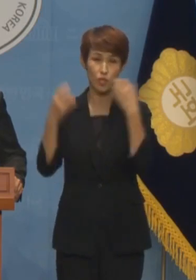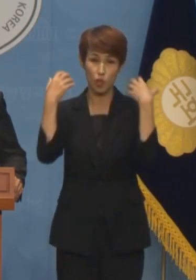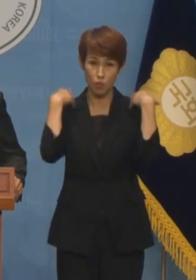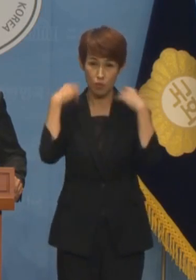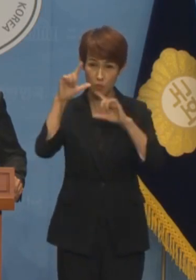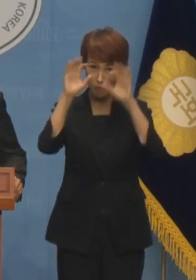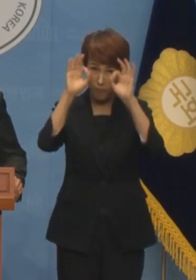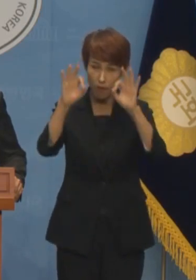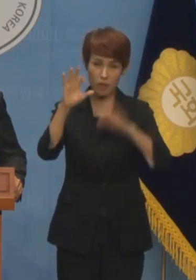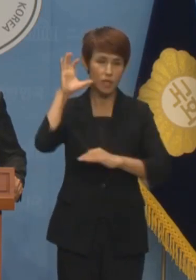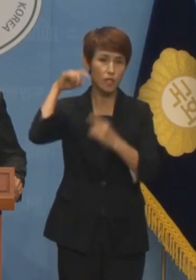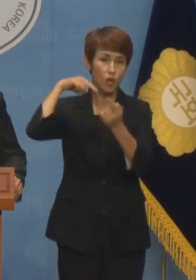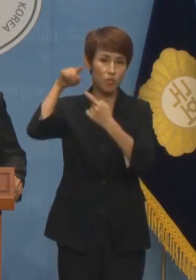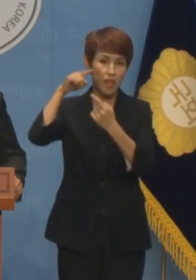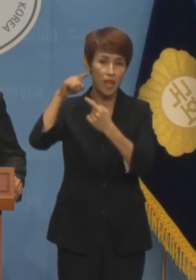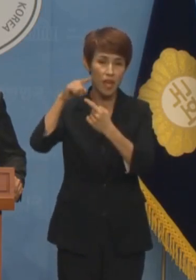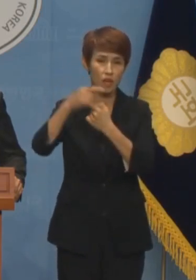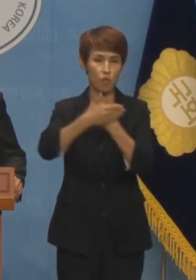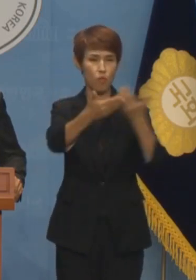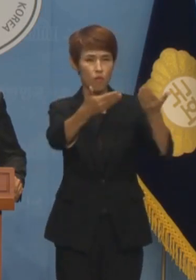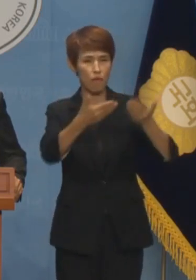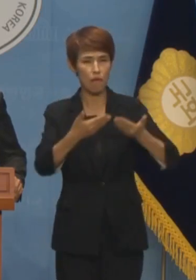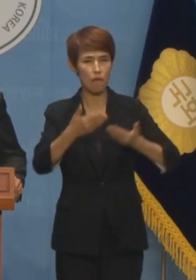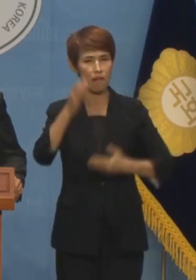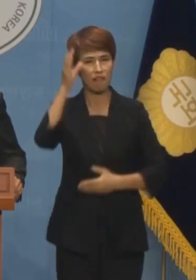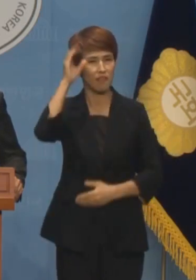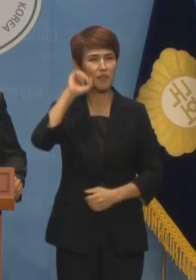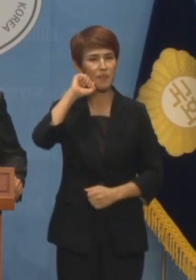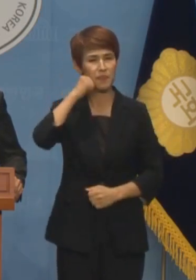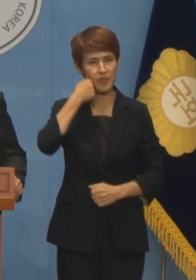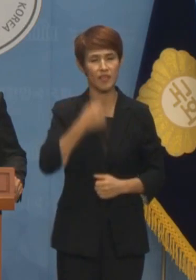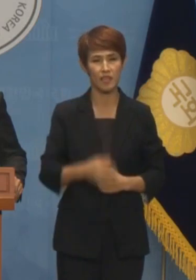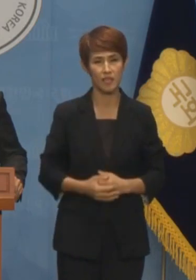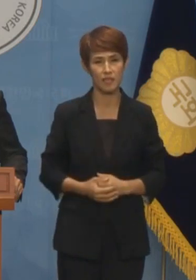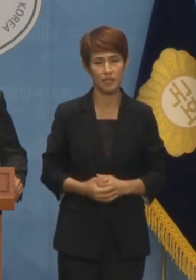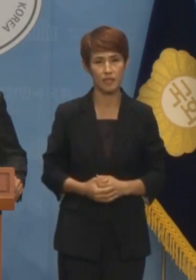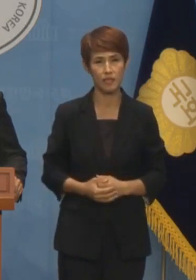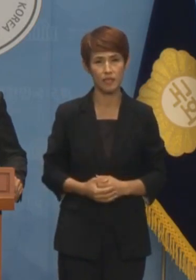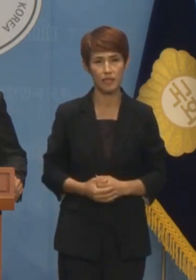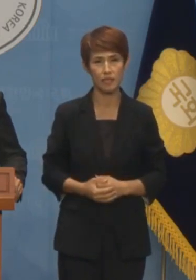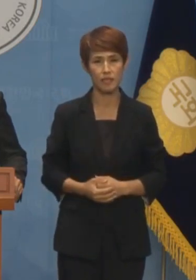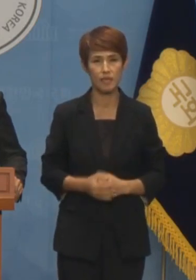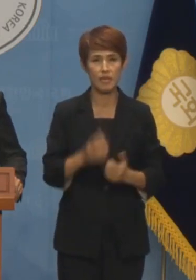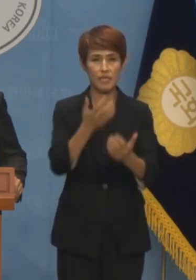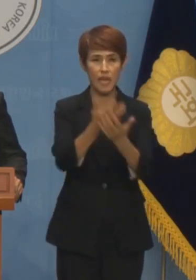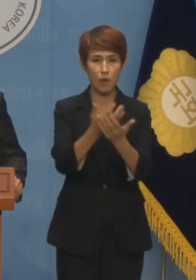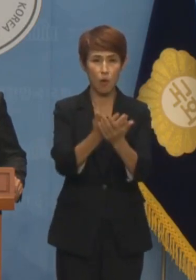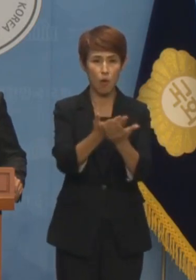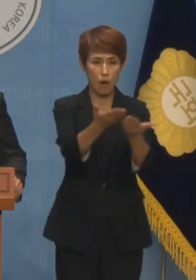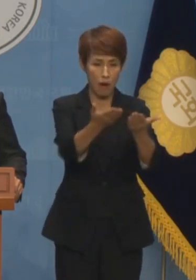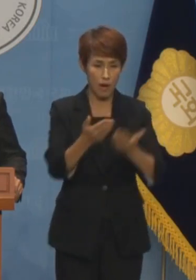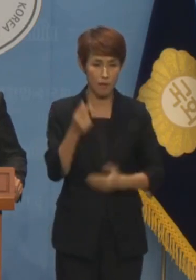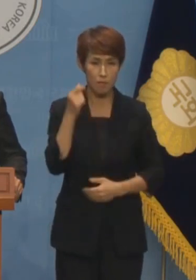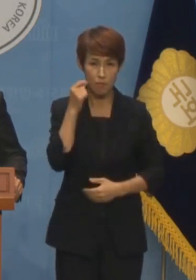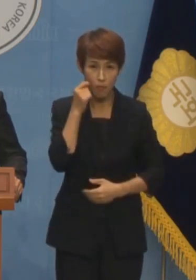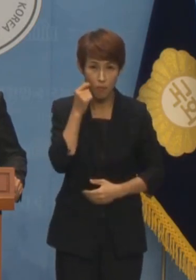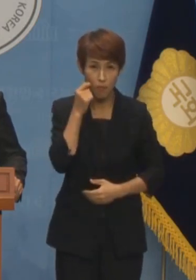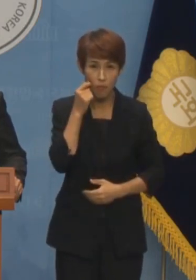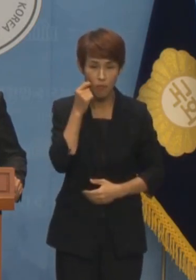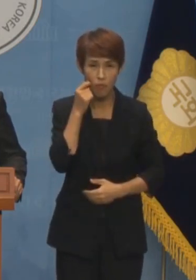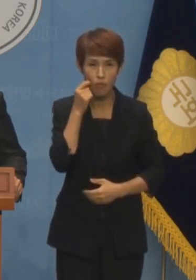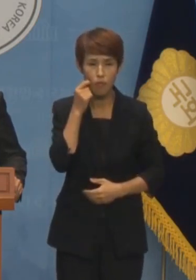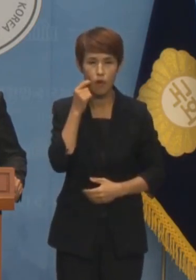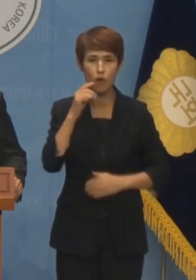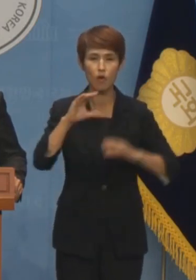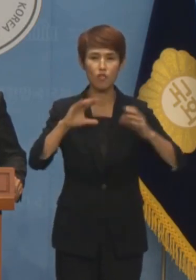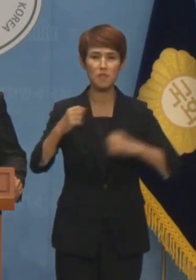청문회 협조를 기대하기는 매우 어렵습니다. 결국 자료도 제대로 못 받은 상태에서